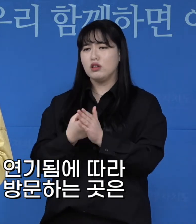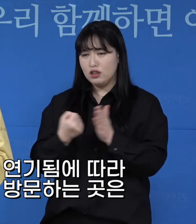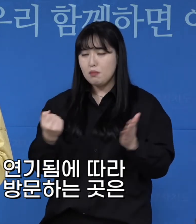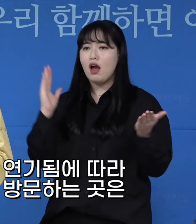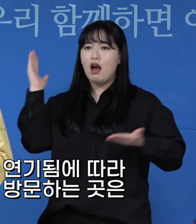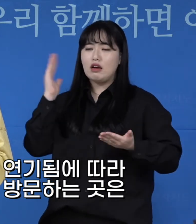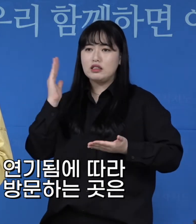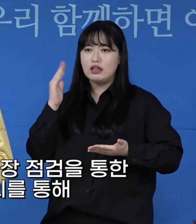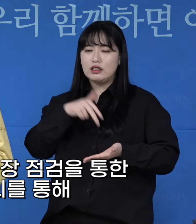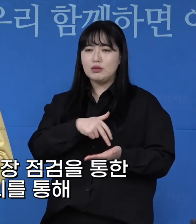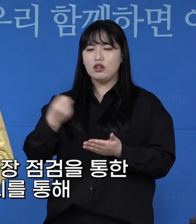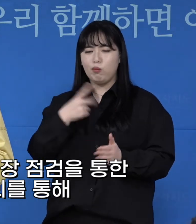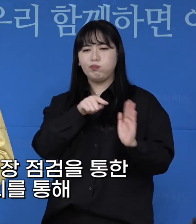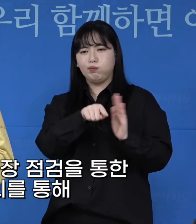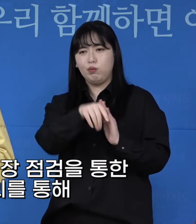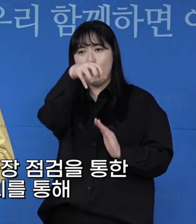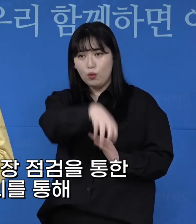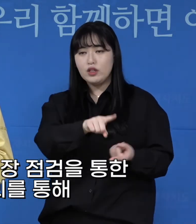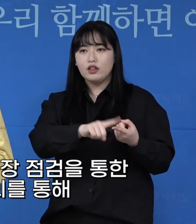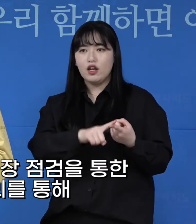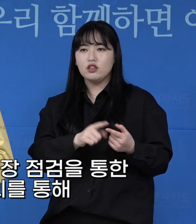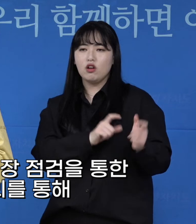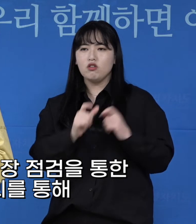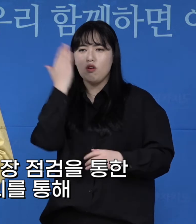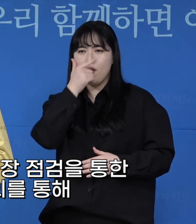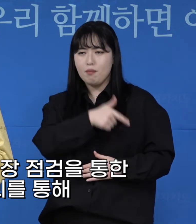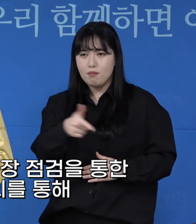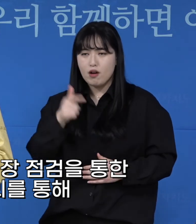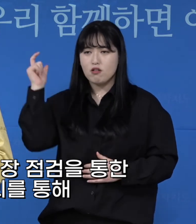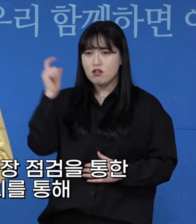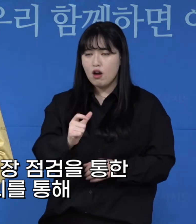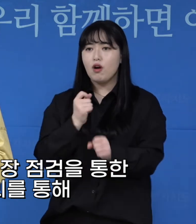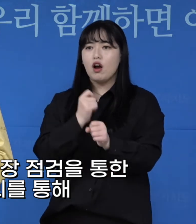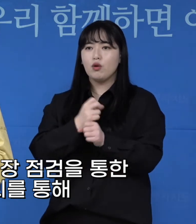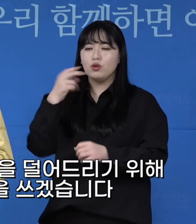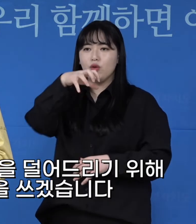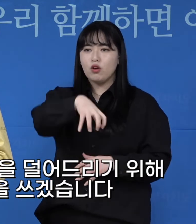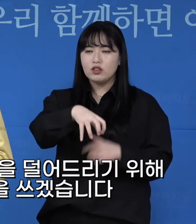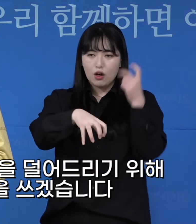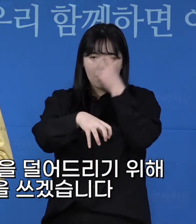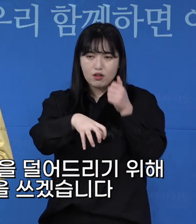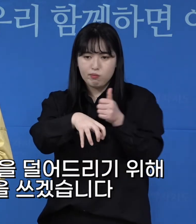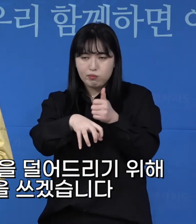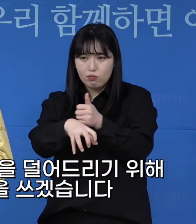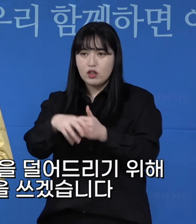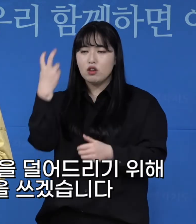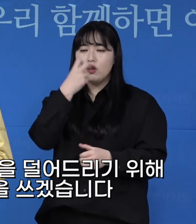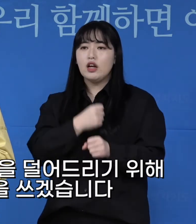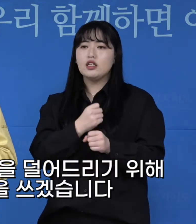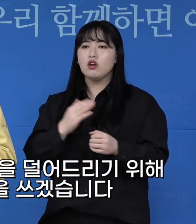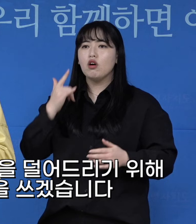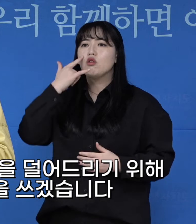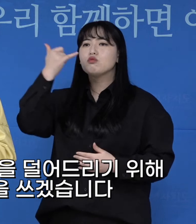자주 방문하는 곳은 방역 강화 그리고 현장 점검을 통한 집중 관리를 통해 학부모님들의 걱정을 덜어드릴